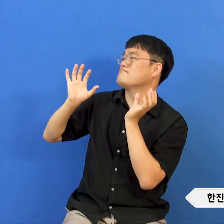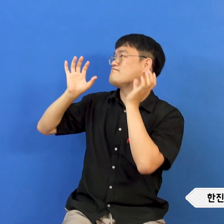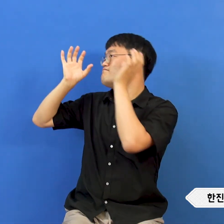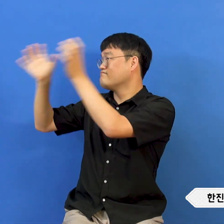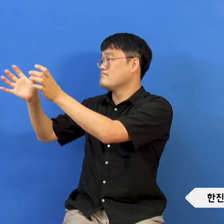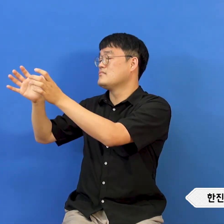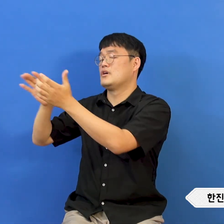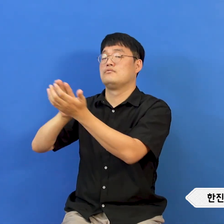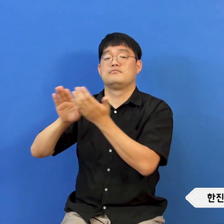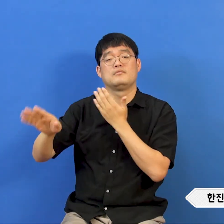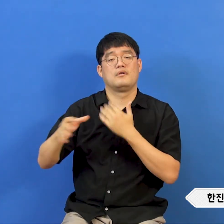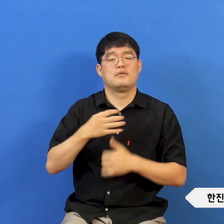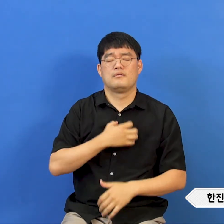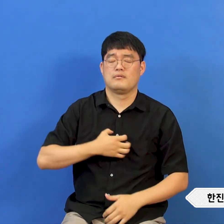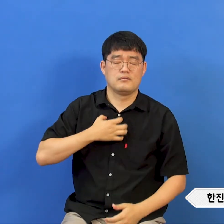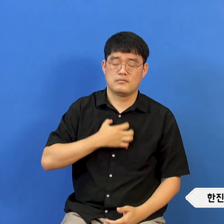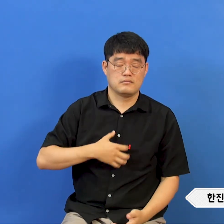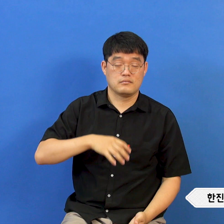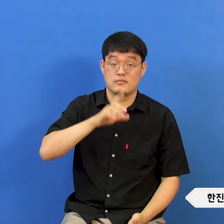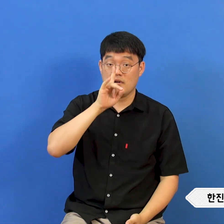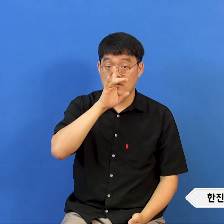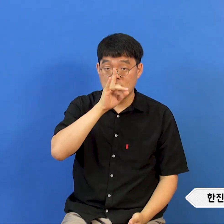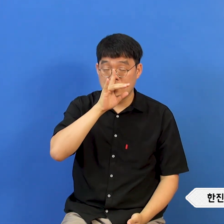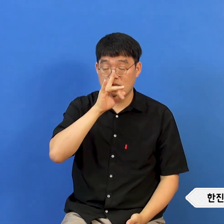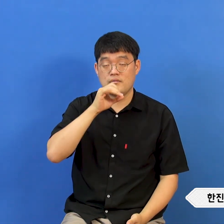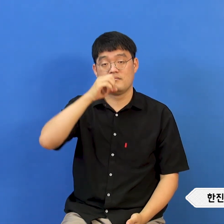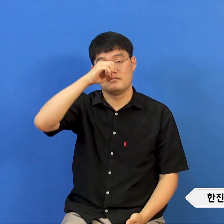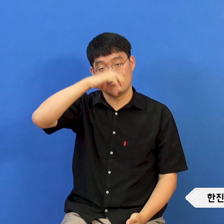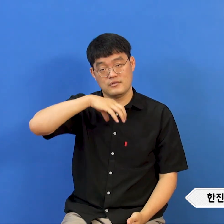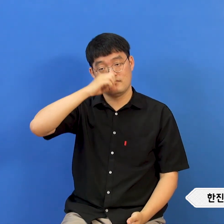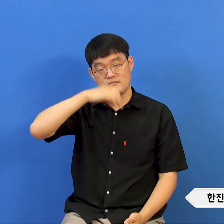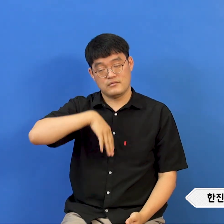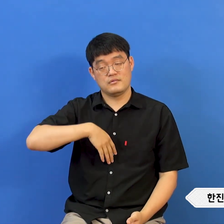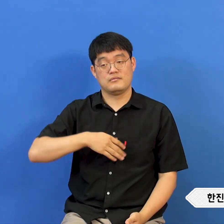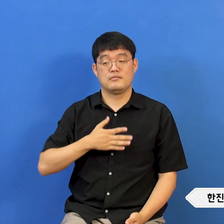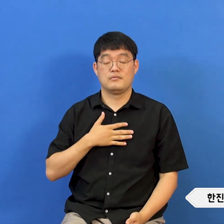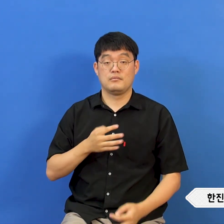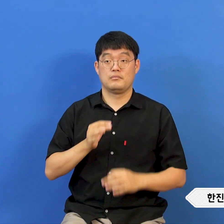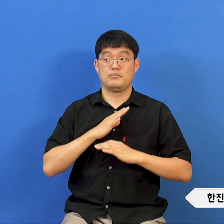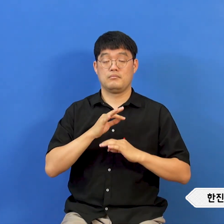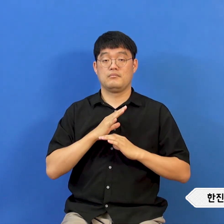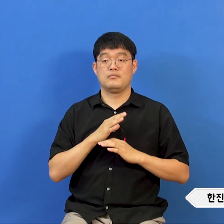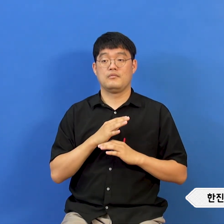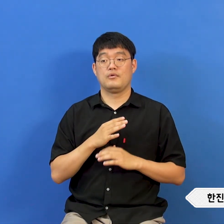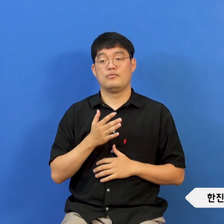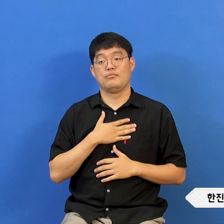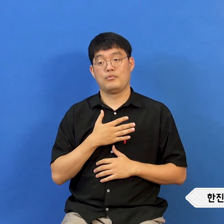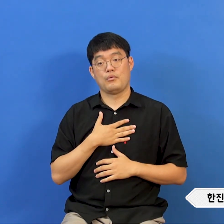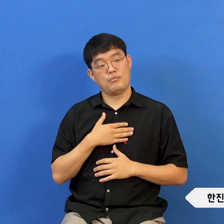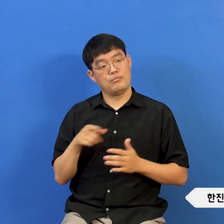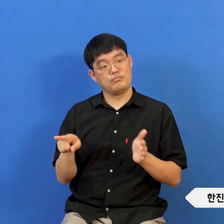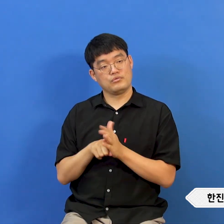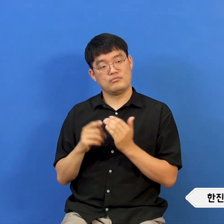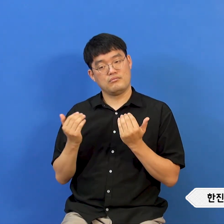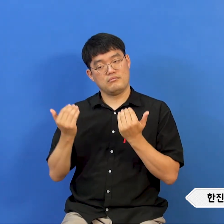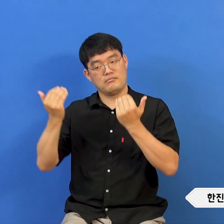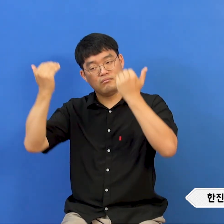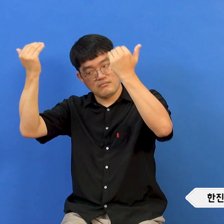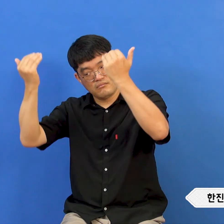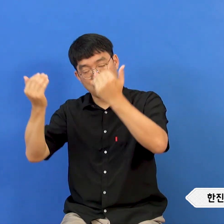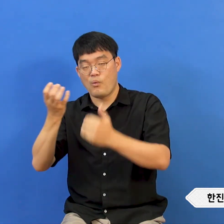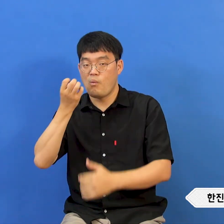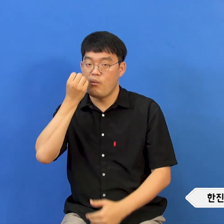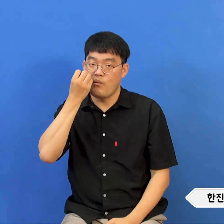맡겨버리니까 걱정 별로 안 되고 그냥 담담합니다. 자기도 놀라지요. 내가 언제 이렇게 믿음이 커졌나?